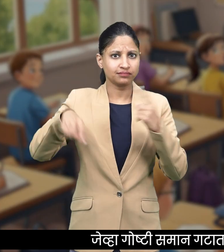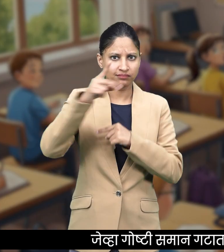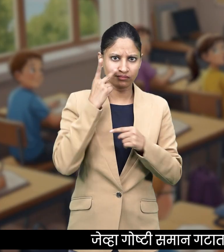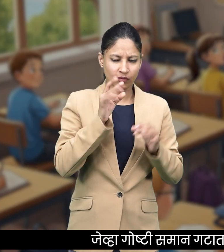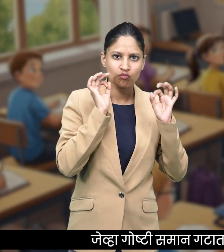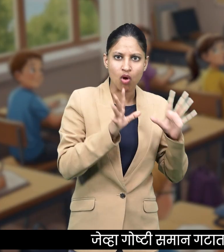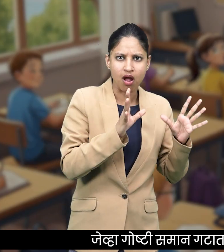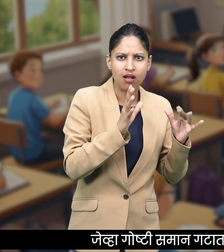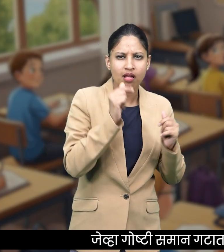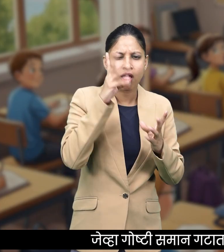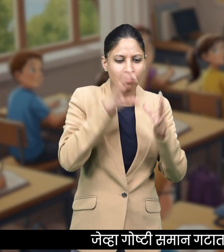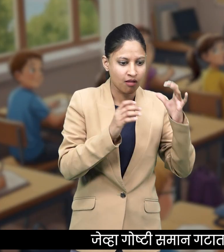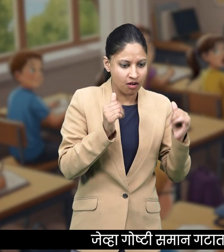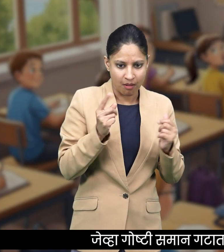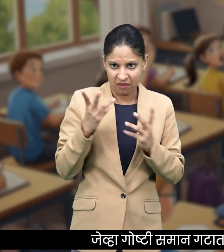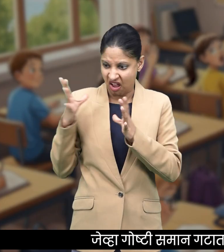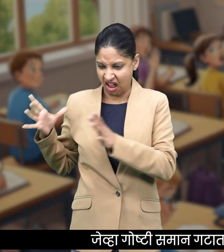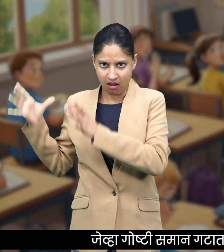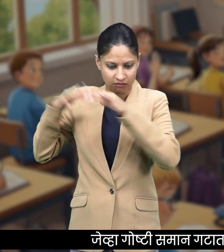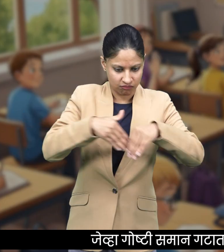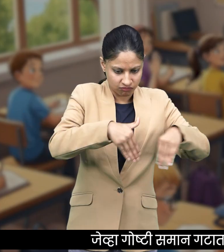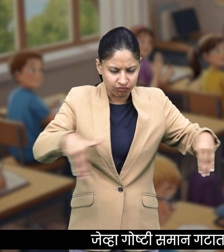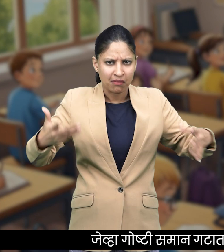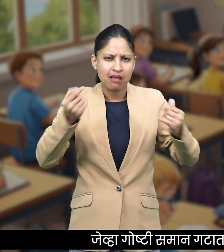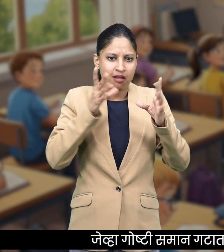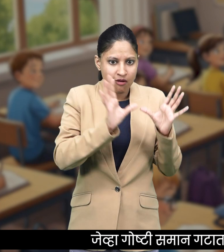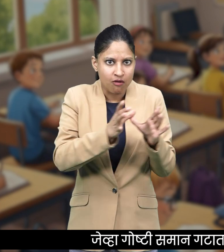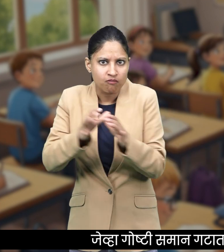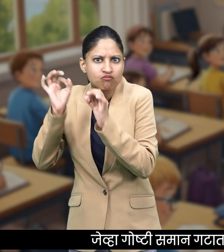जेव्हा गोष्टी समान गटात बसतात आणि काहीही शिल्लक राहत नाही,